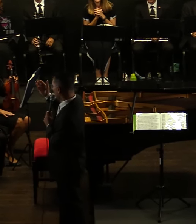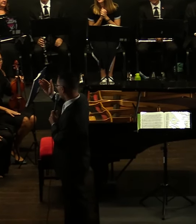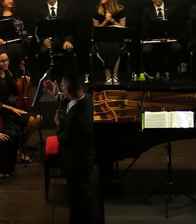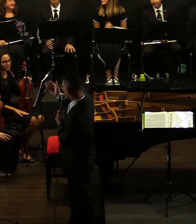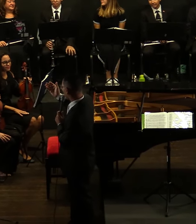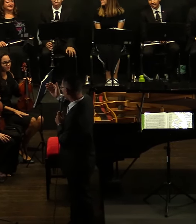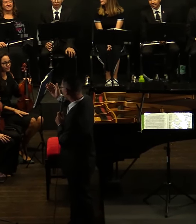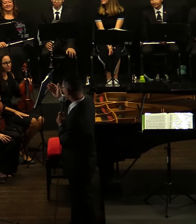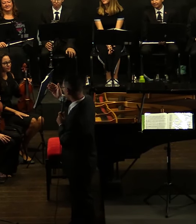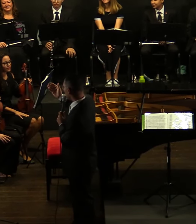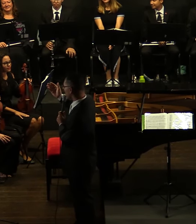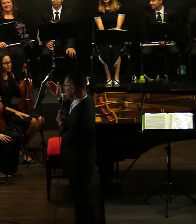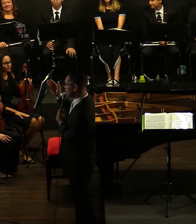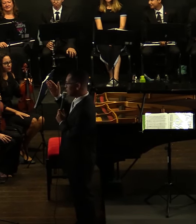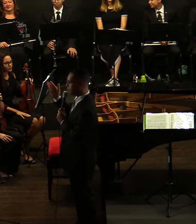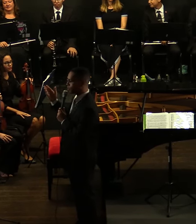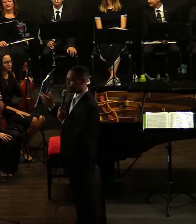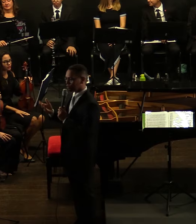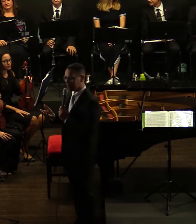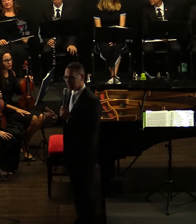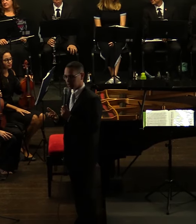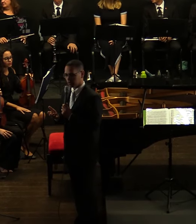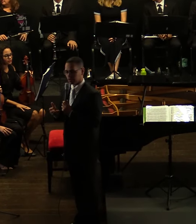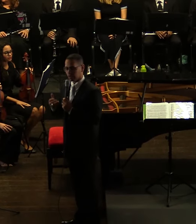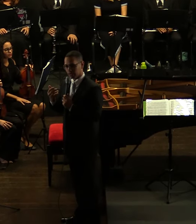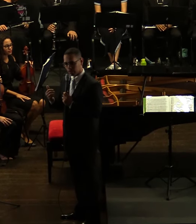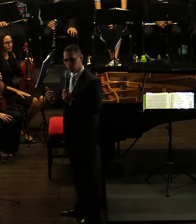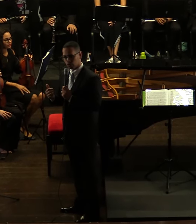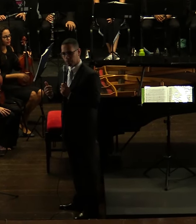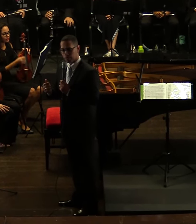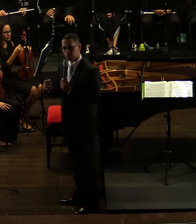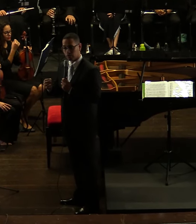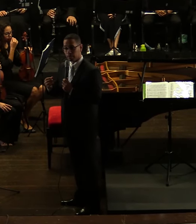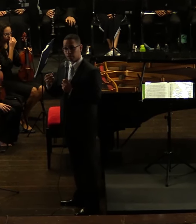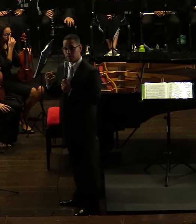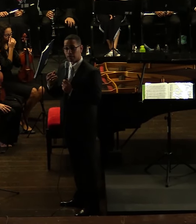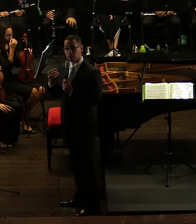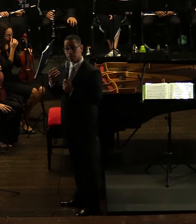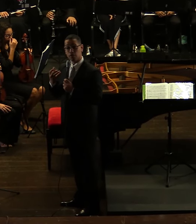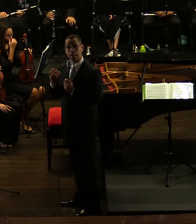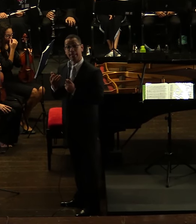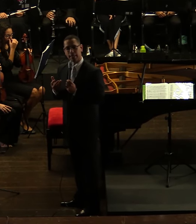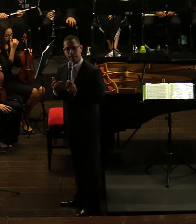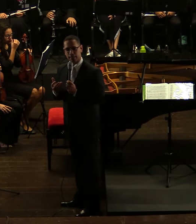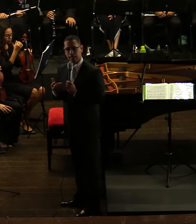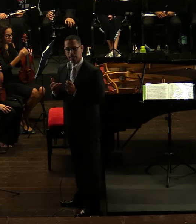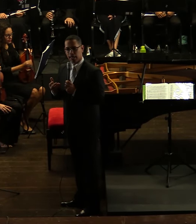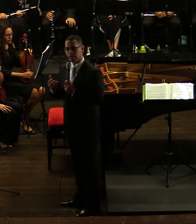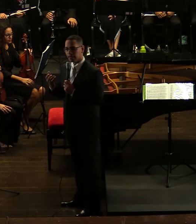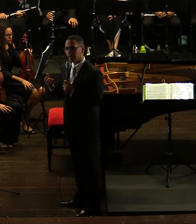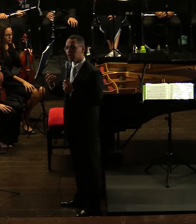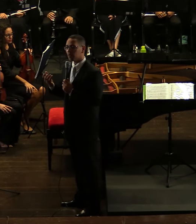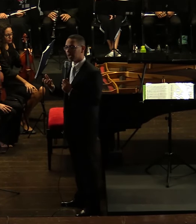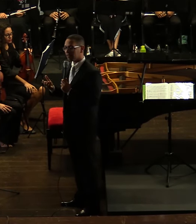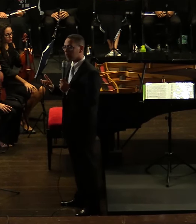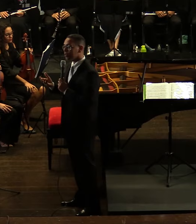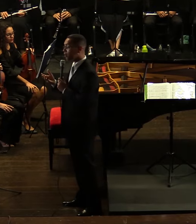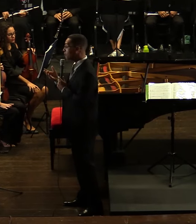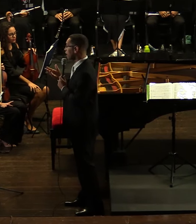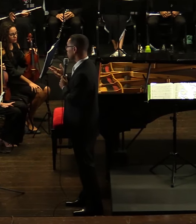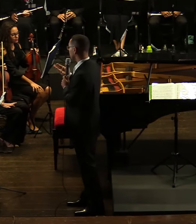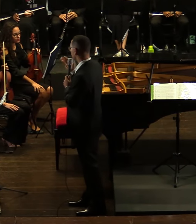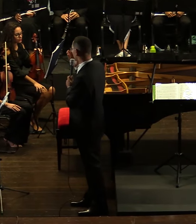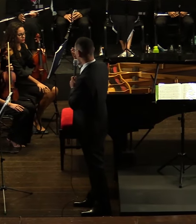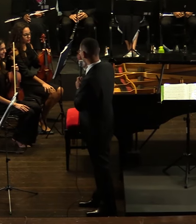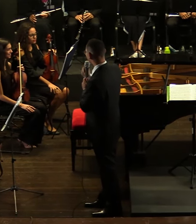Temos aqui também, dentre os instrumentos de sopro, os instrumentos chamados instrumentos de madeira. E dentre eles, o mais agudo